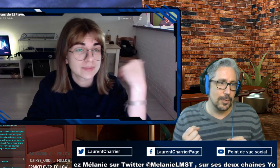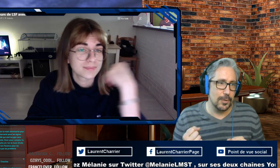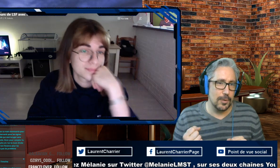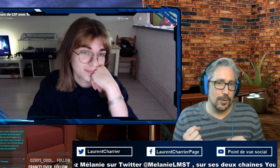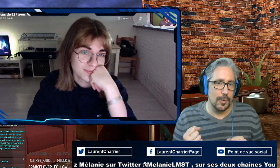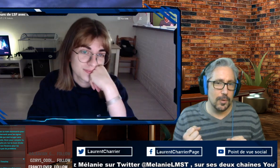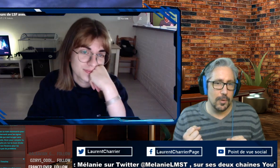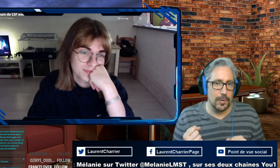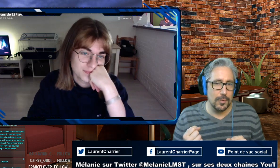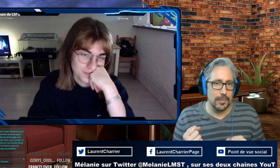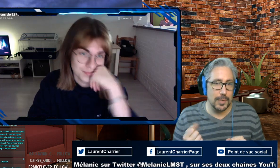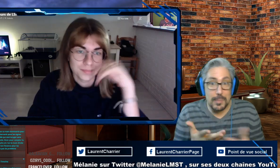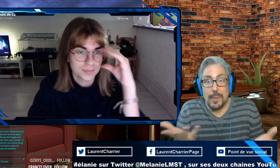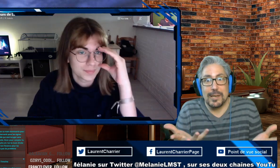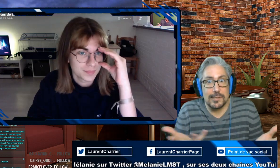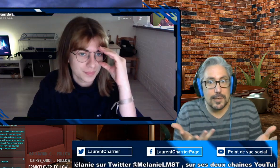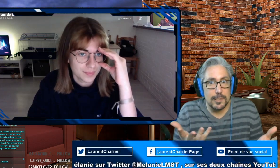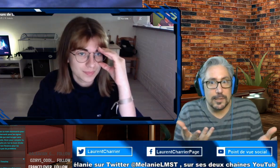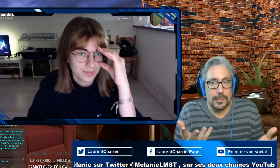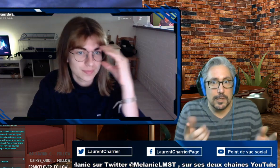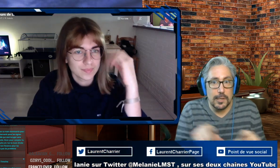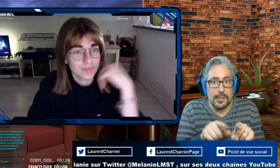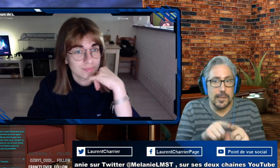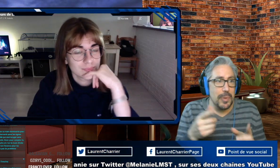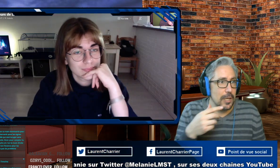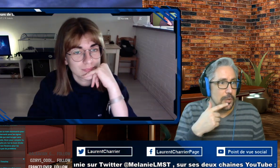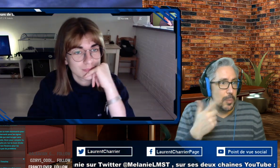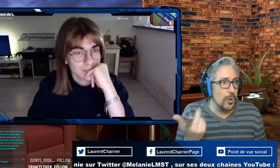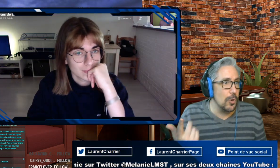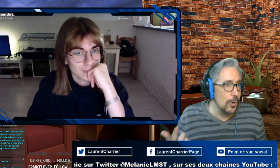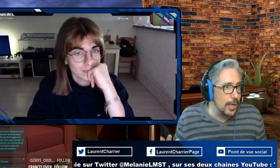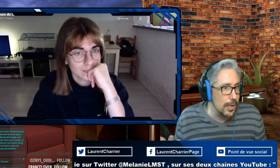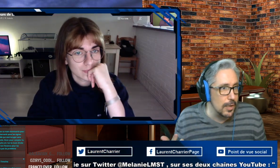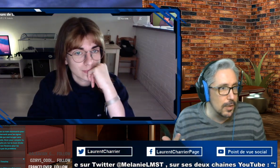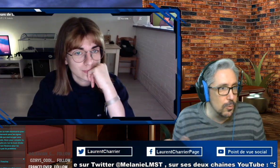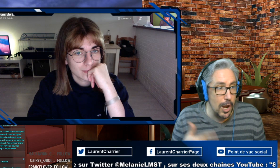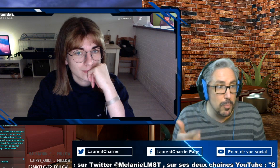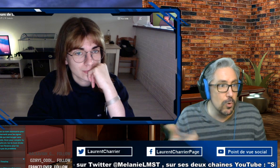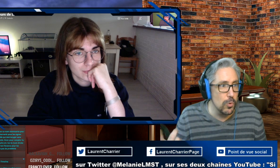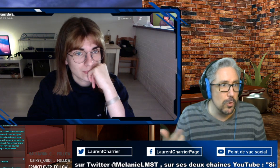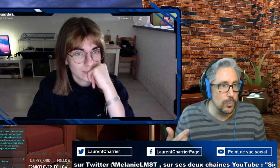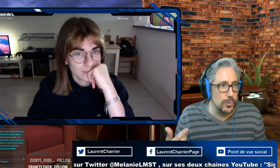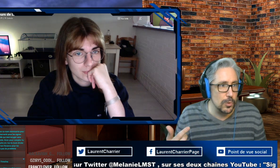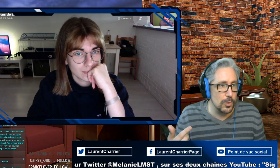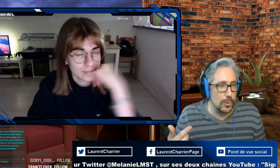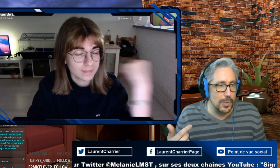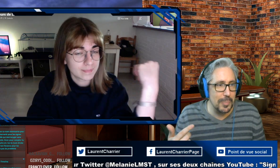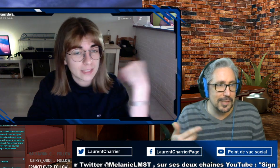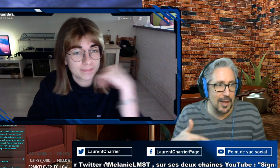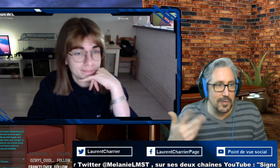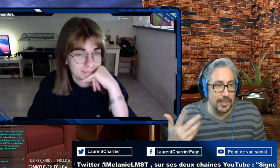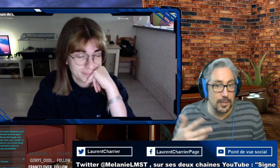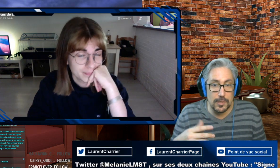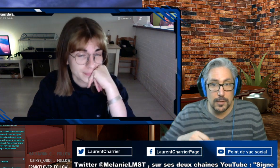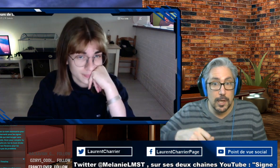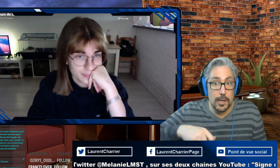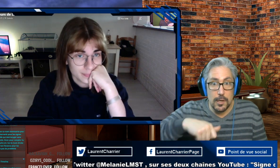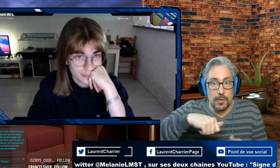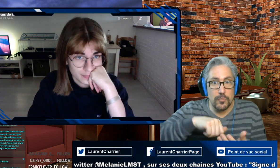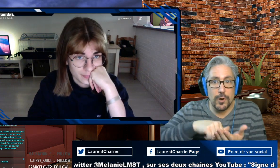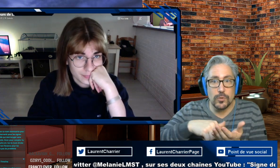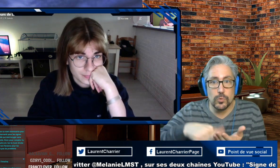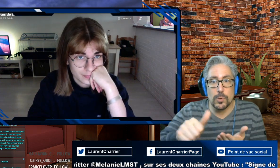Donc, voilà. Mais après, c'est pareil que d'apprendre l'anglais ou l'allemand ou le russe quand on a passé la vingtaine.